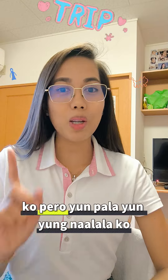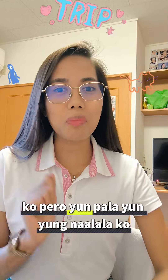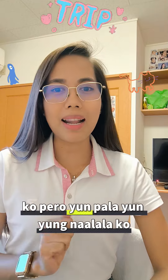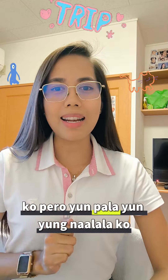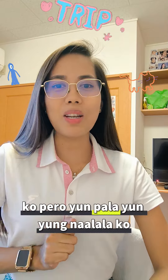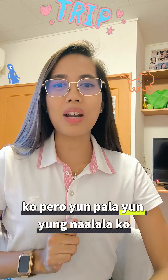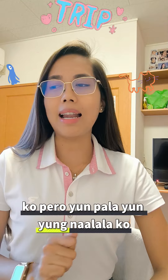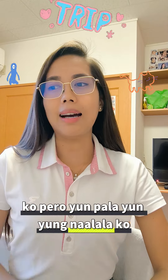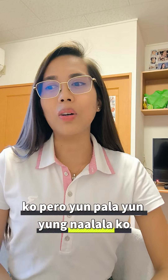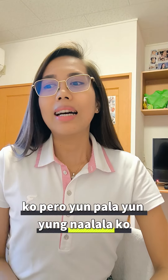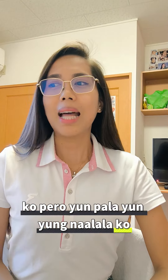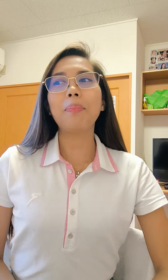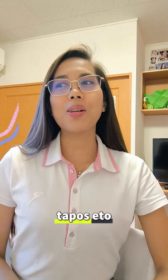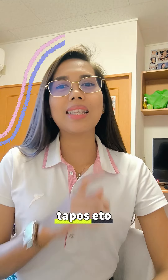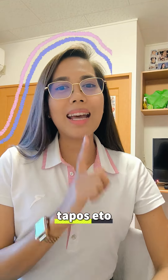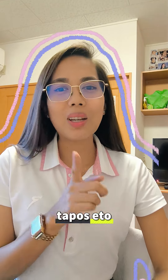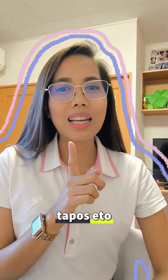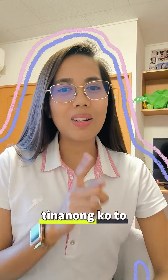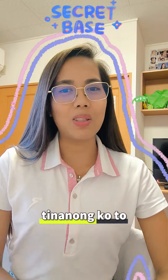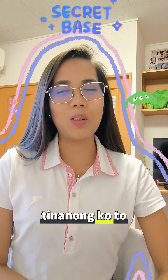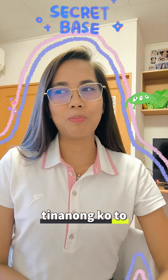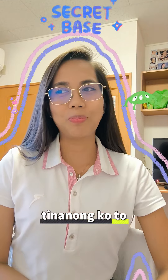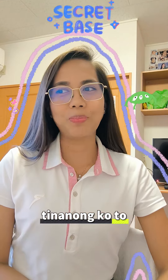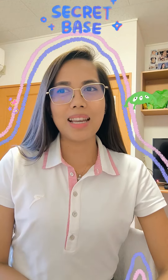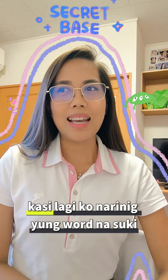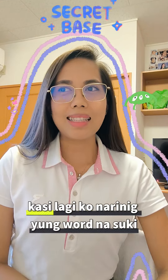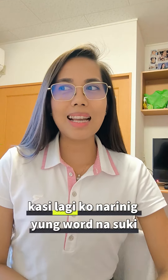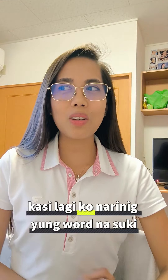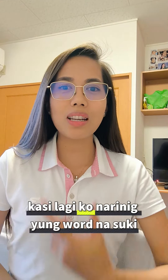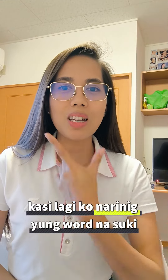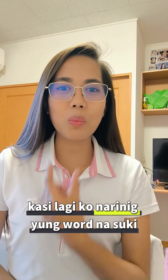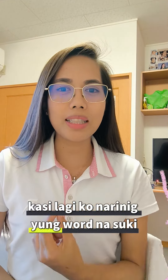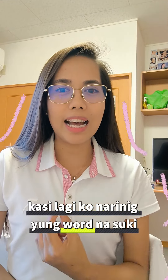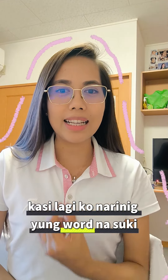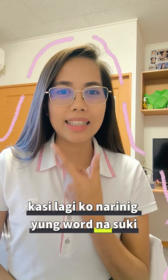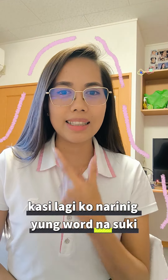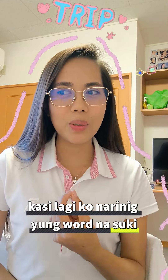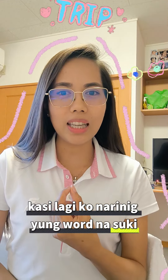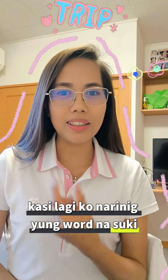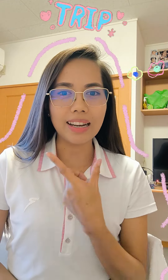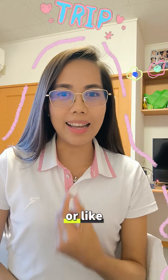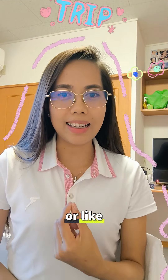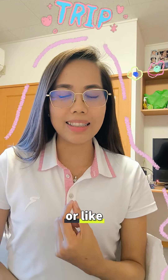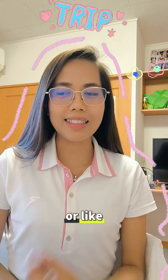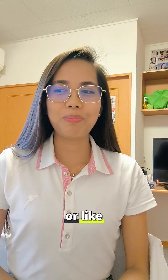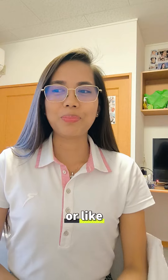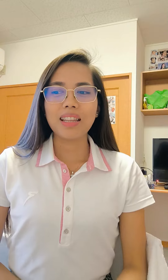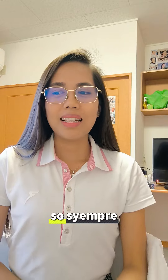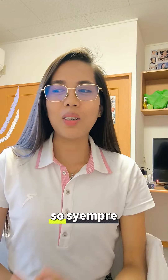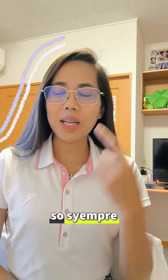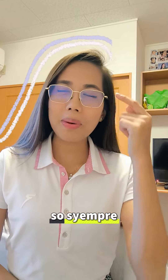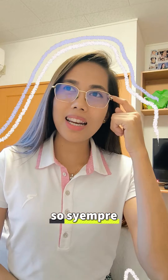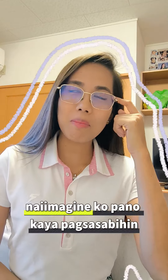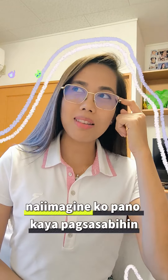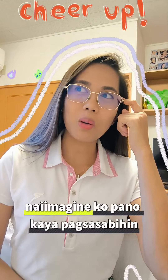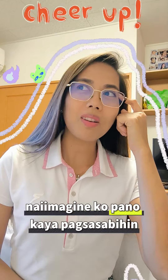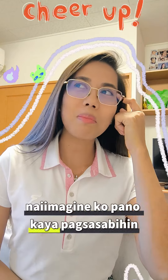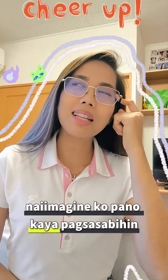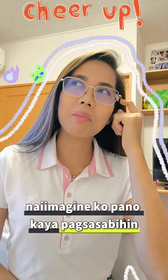yun yung naalala ko. Tapos, eto, tinanong ko to. Kasi lagi ko narinig yung word na suki or like. So, syempre, na-imagine, paano kayo pagkasabihin